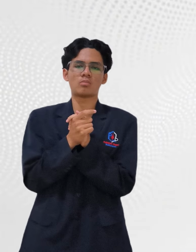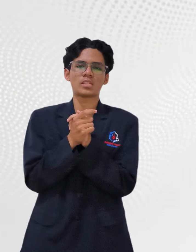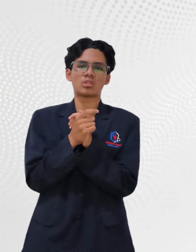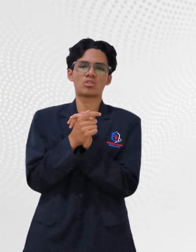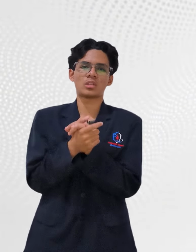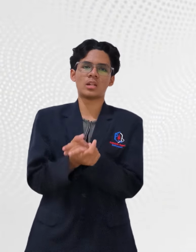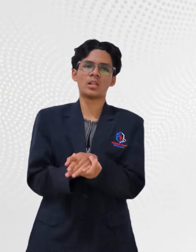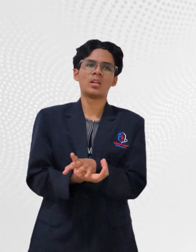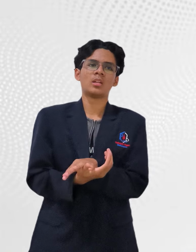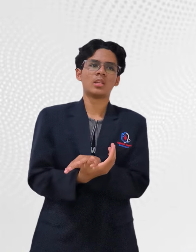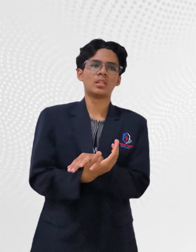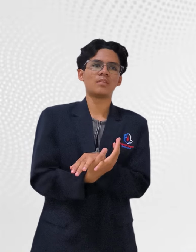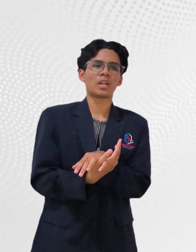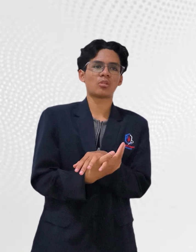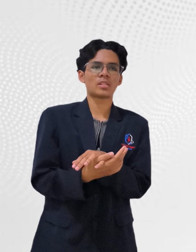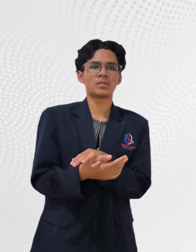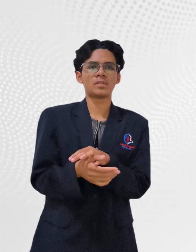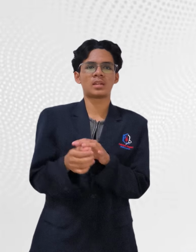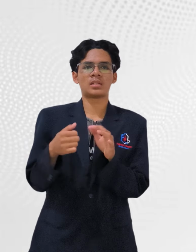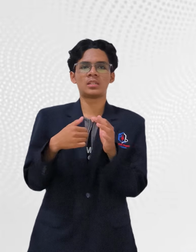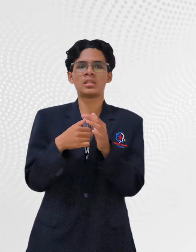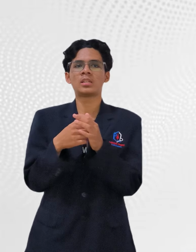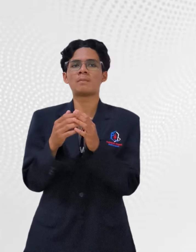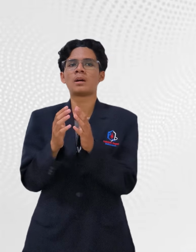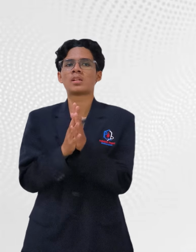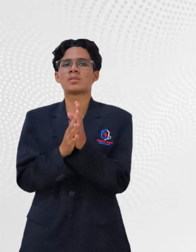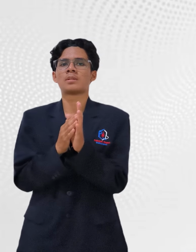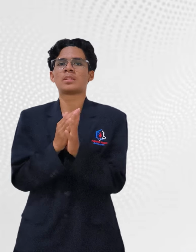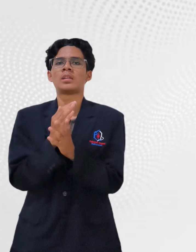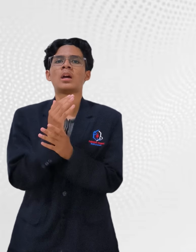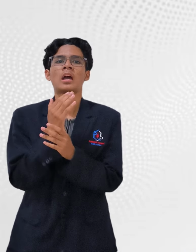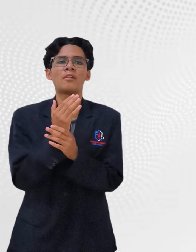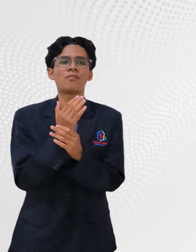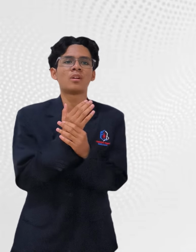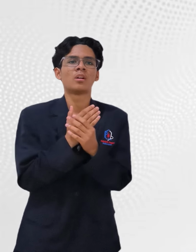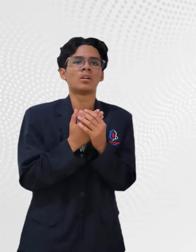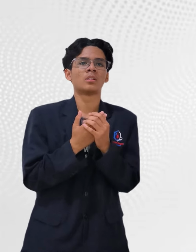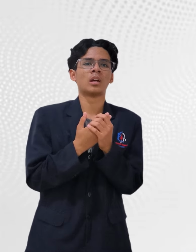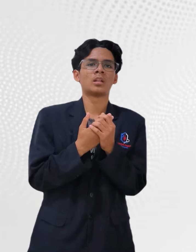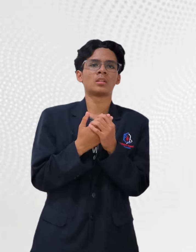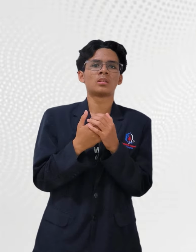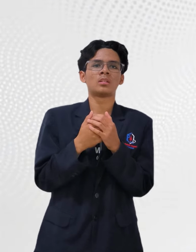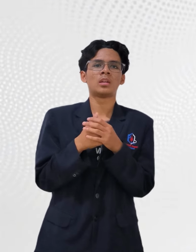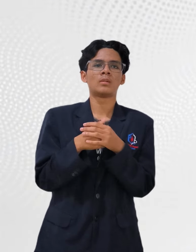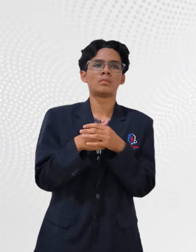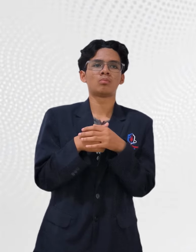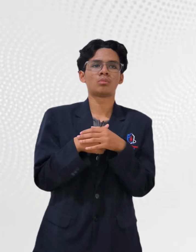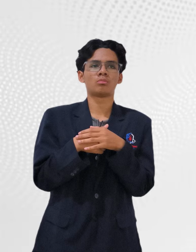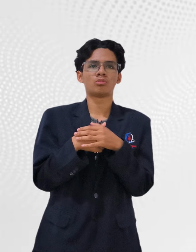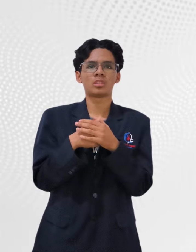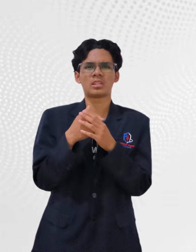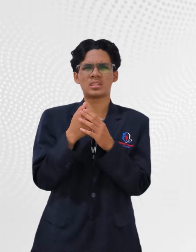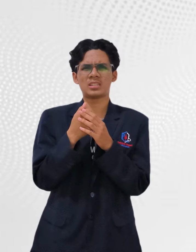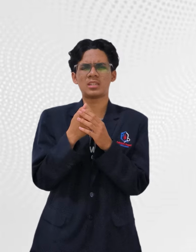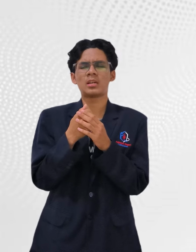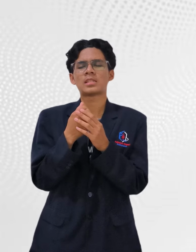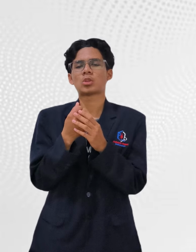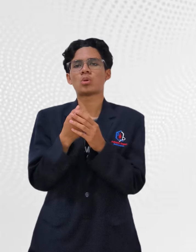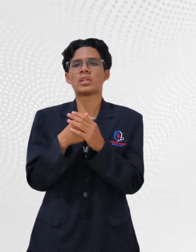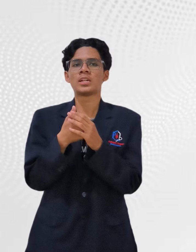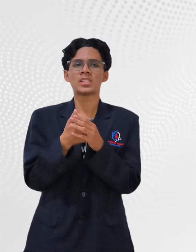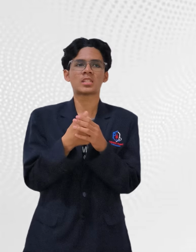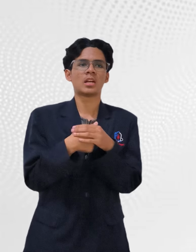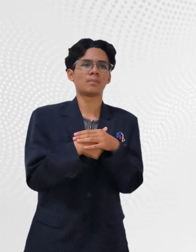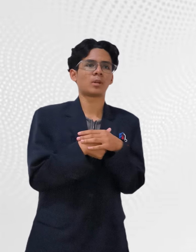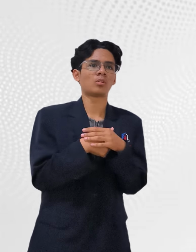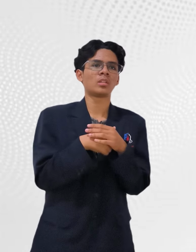konteks gelombang sinusoidal. Jadi frekuensi bisa dilambangkan seperti F dan dia mempunyai